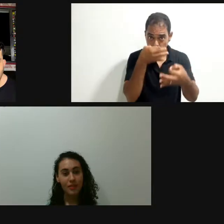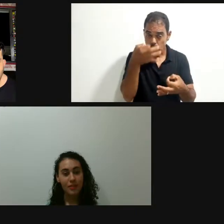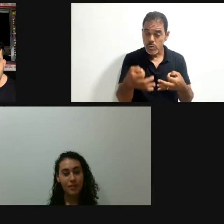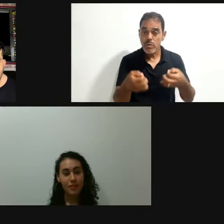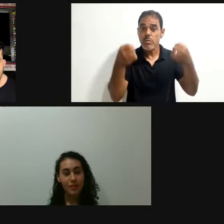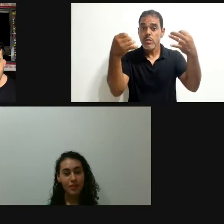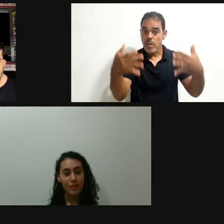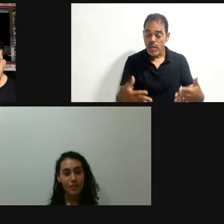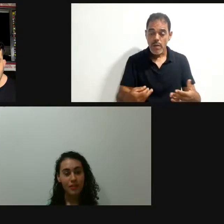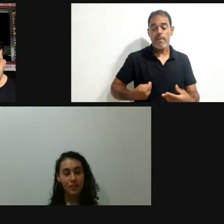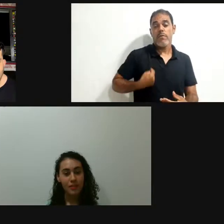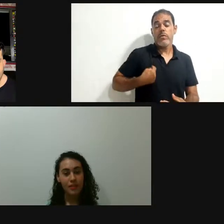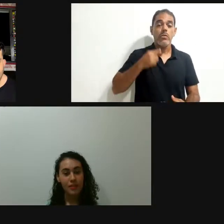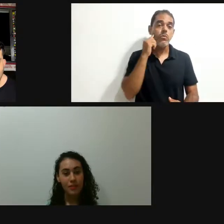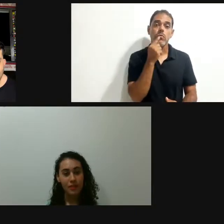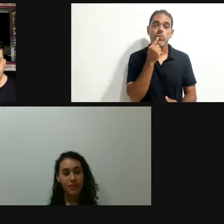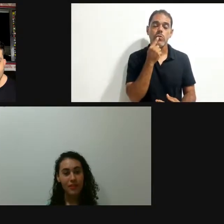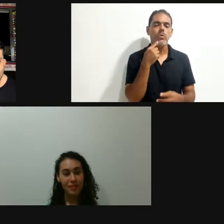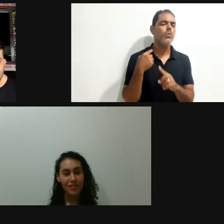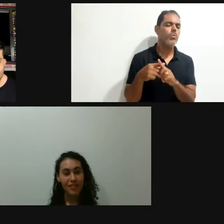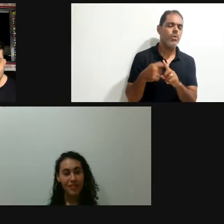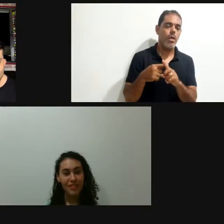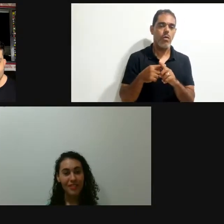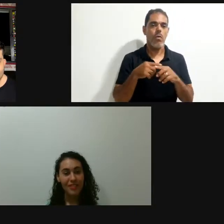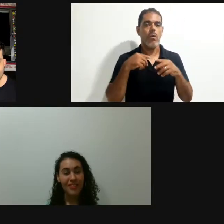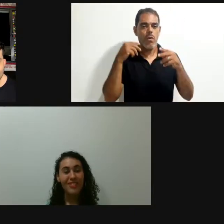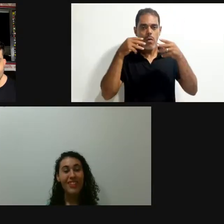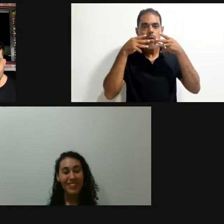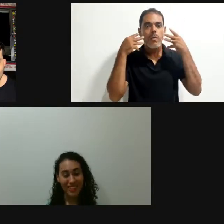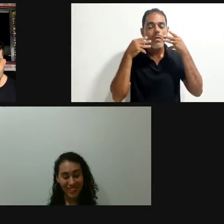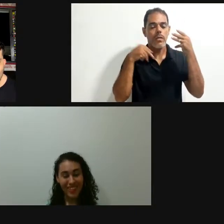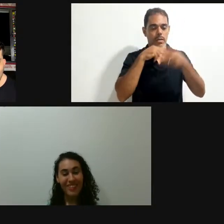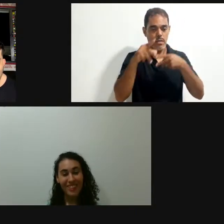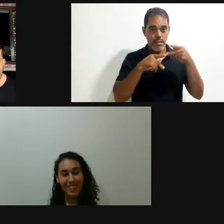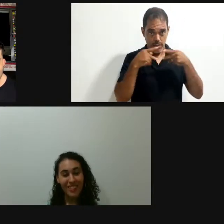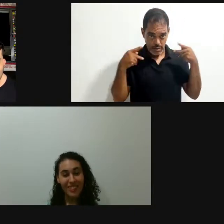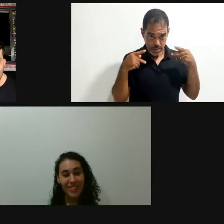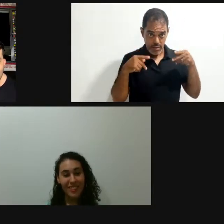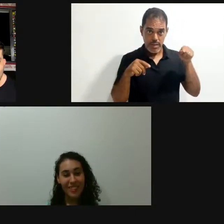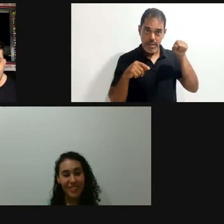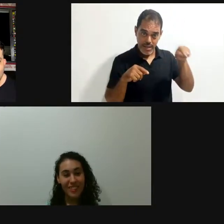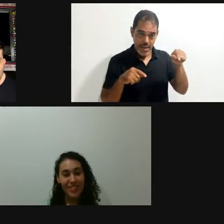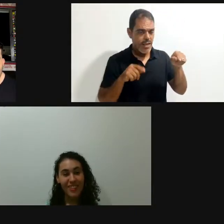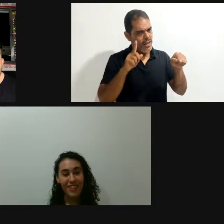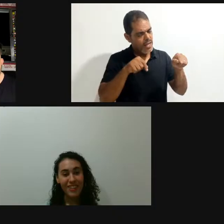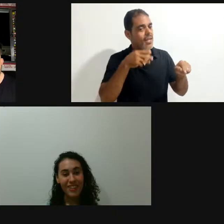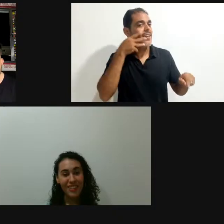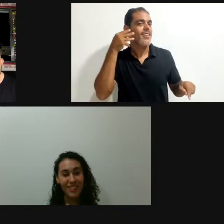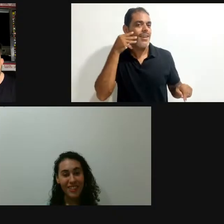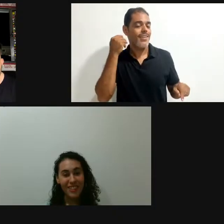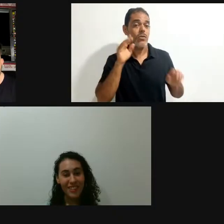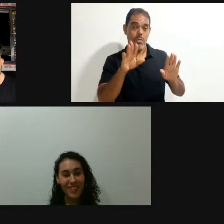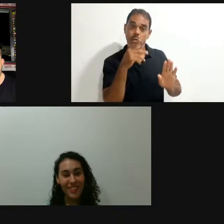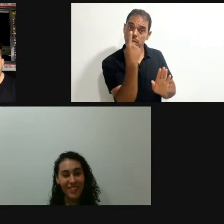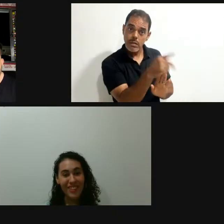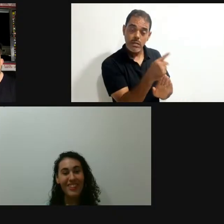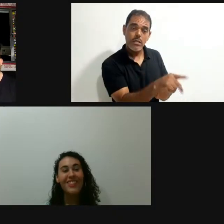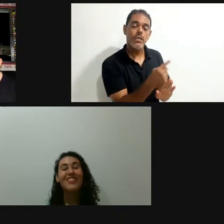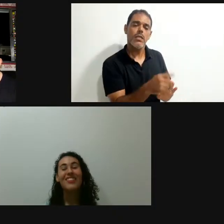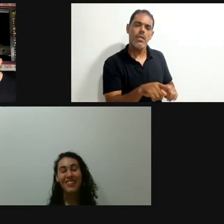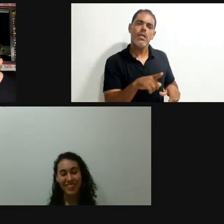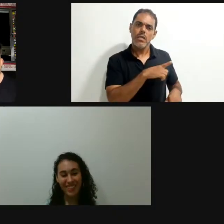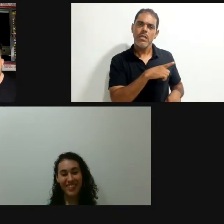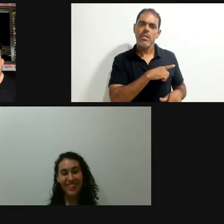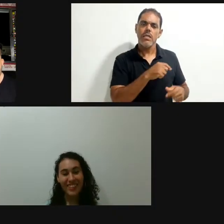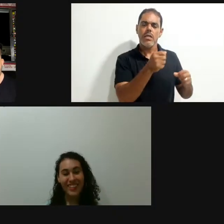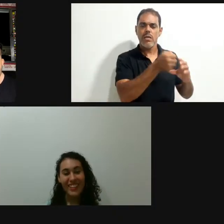porque a Agatha, apesar de ela ser uma gatinha, ela tem muitos problemas, ela tem muita coisa para lidar ali na história, pelo